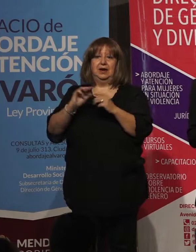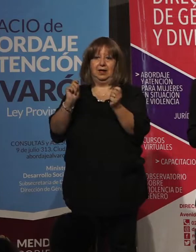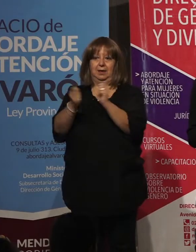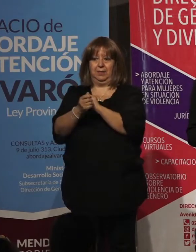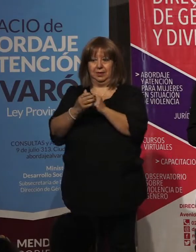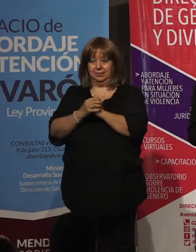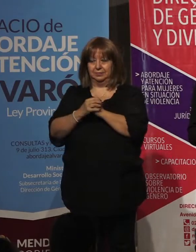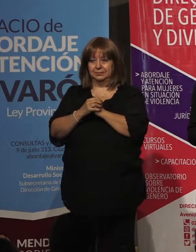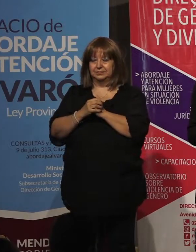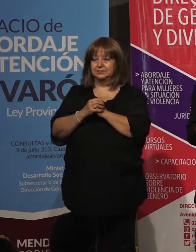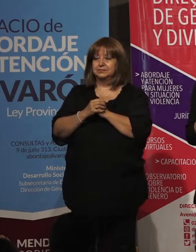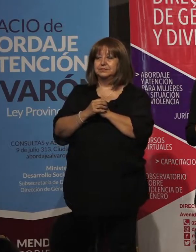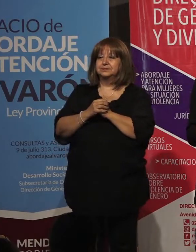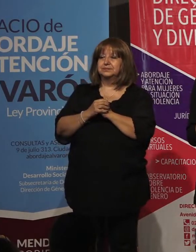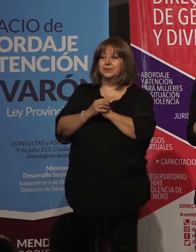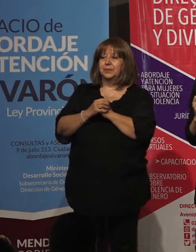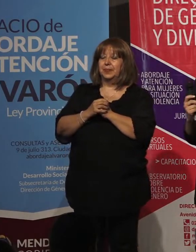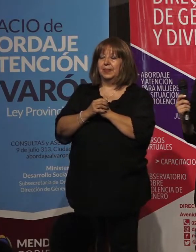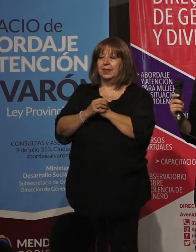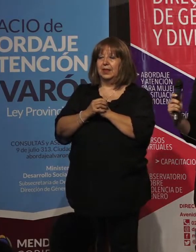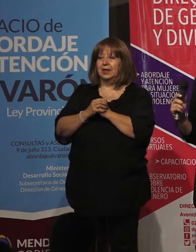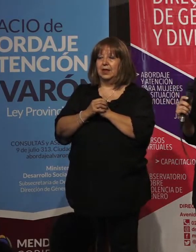cambiar. Sí.